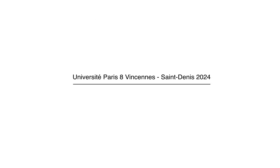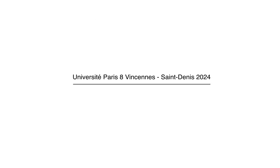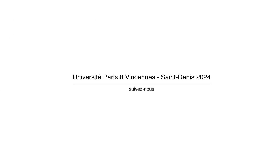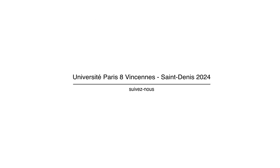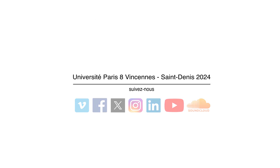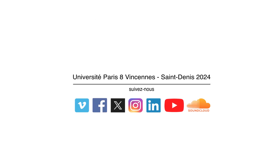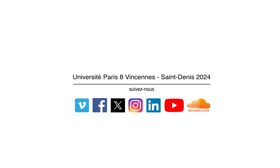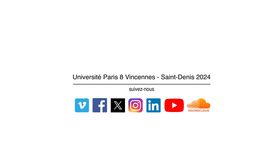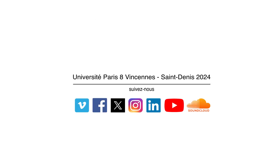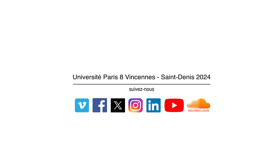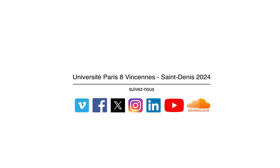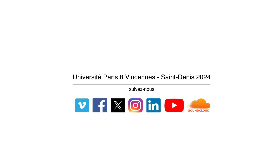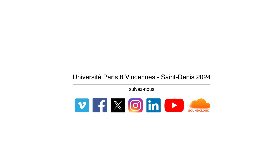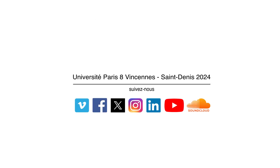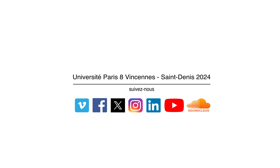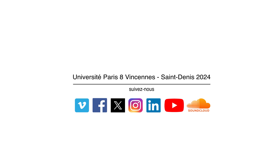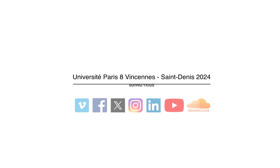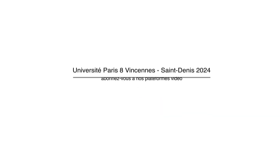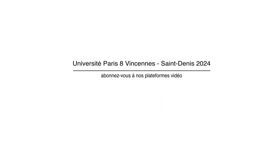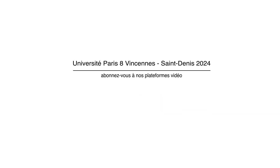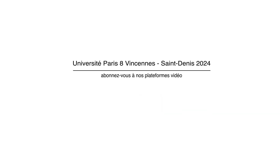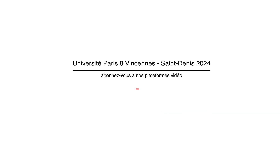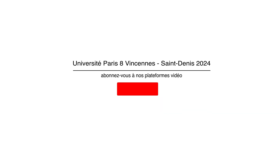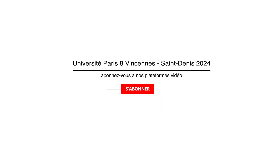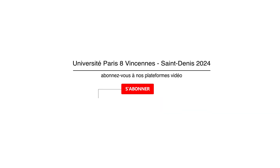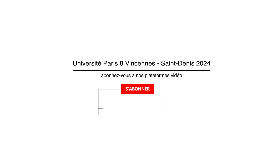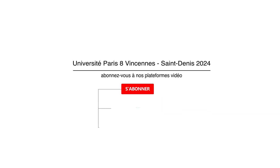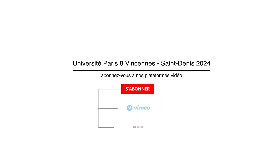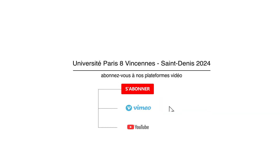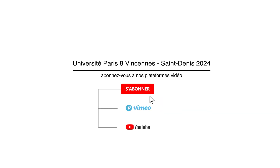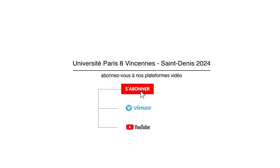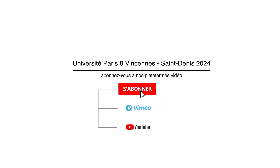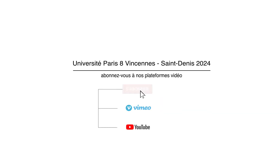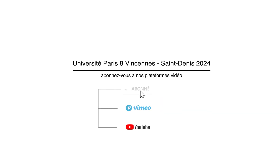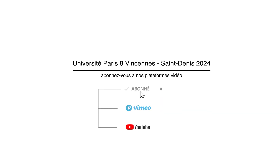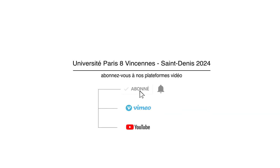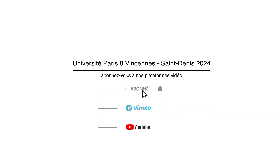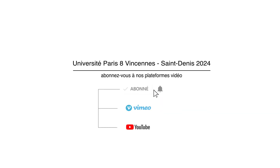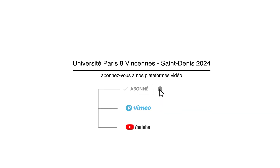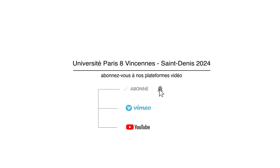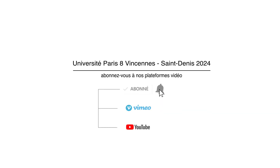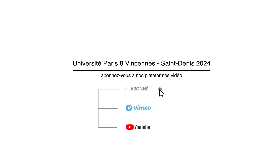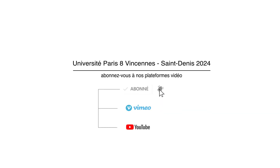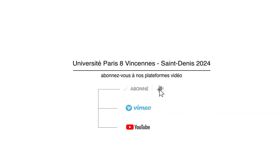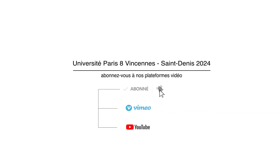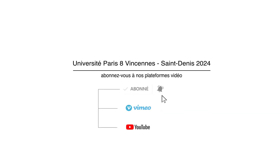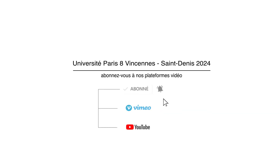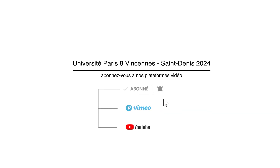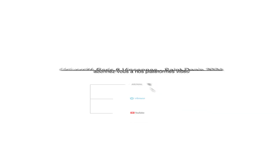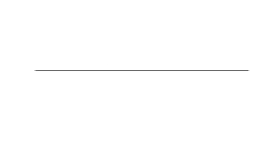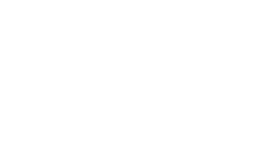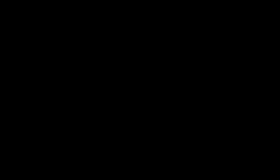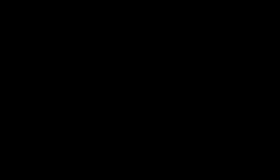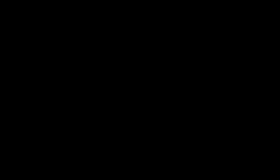à